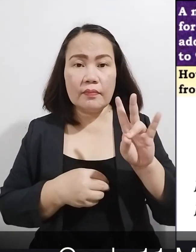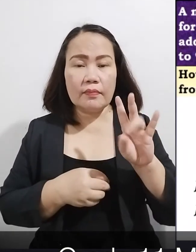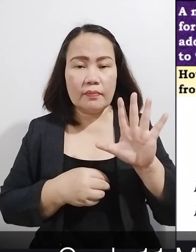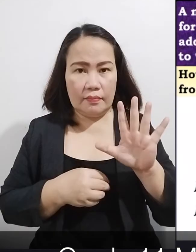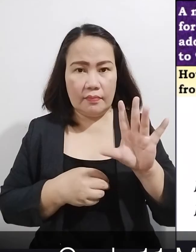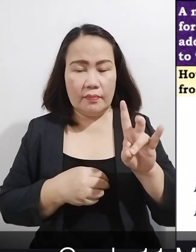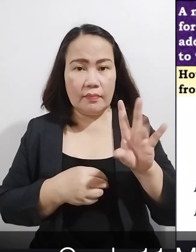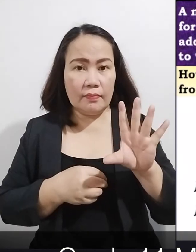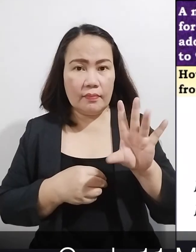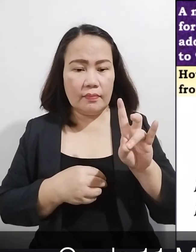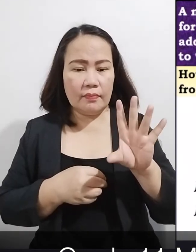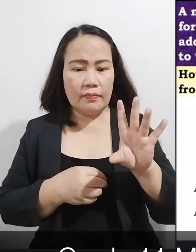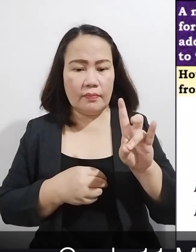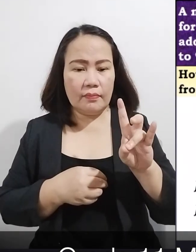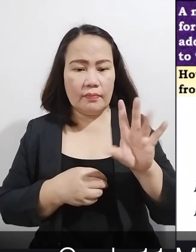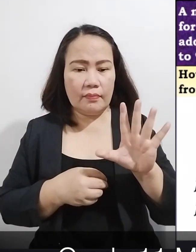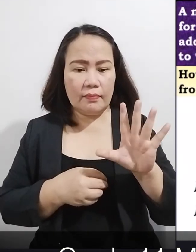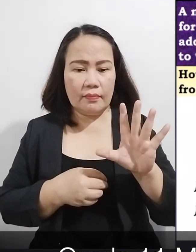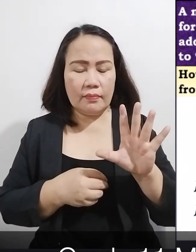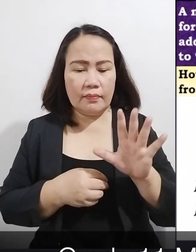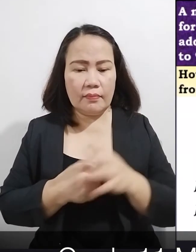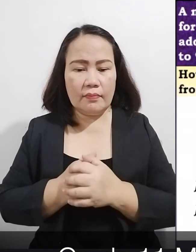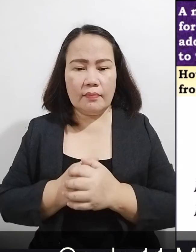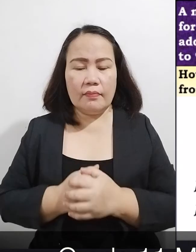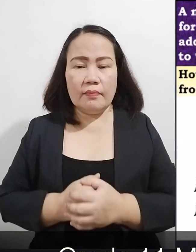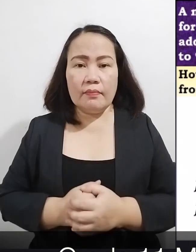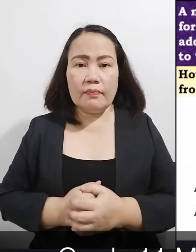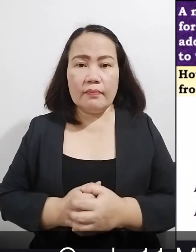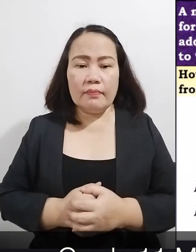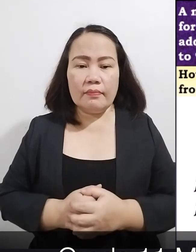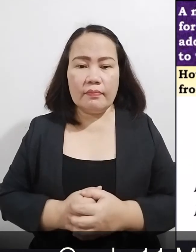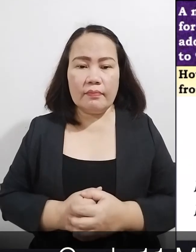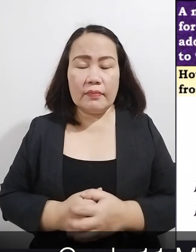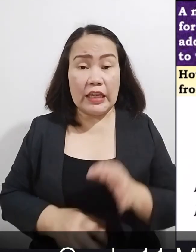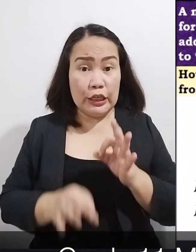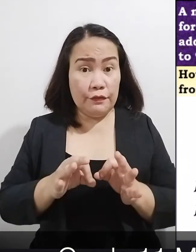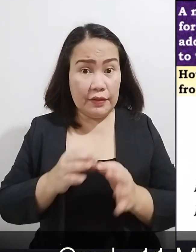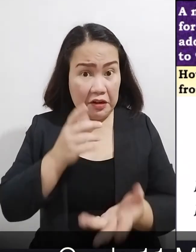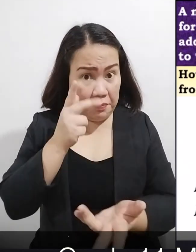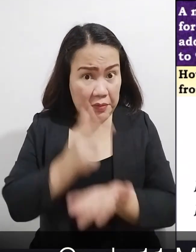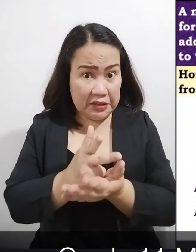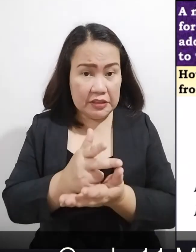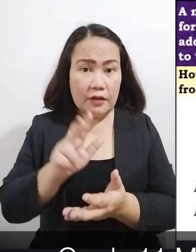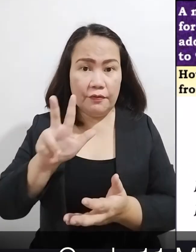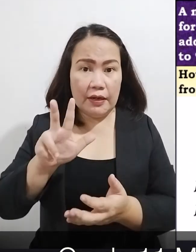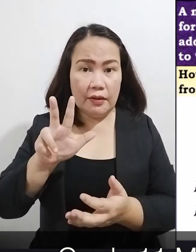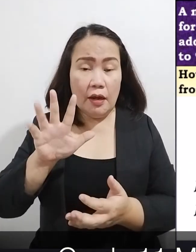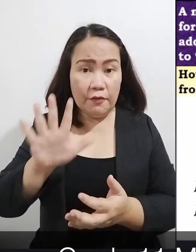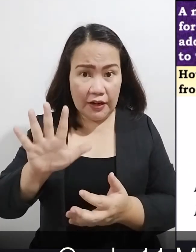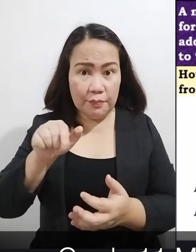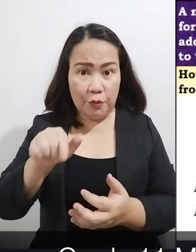Okay, so f of 5.5 equals 75 pesos.